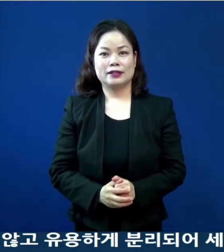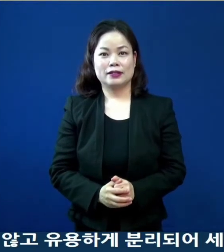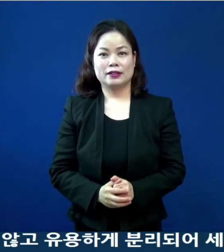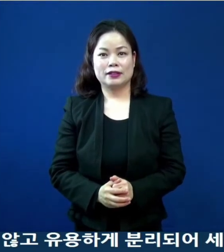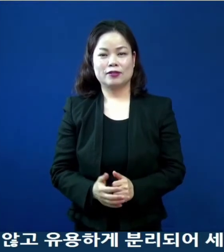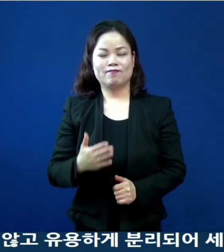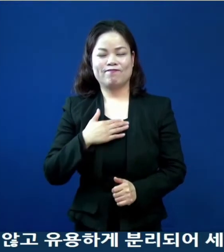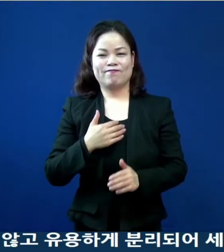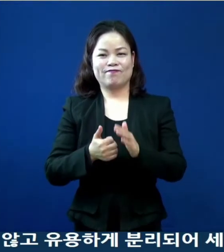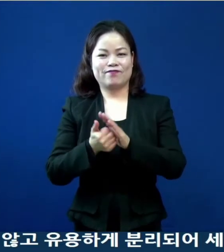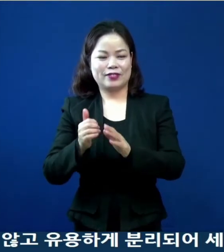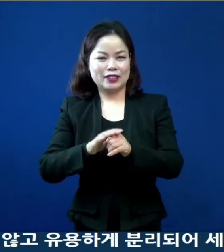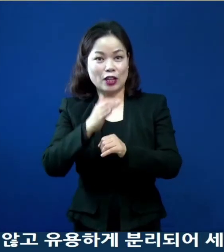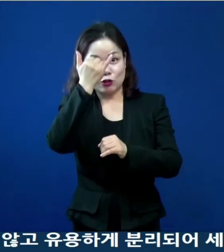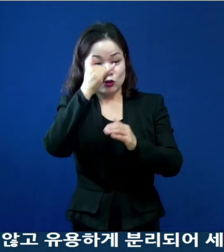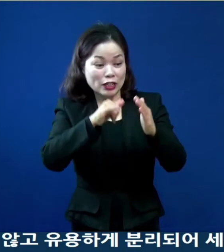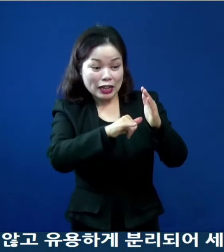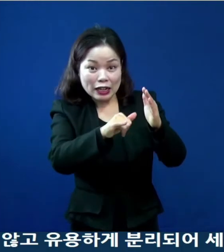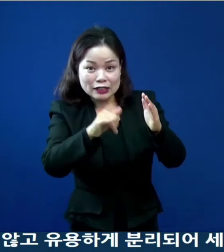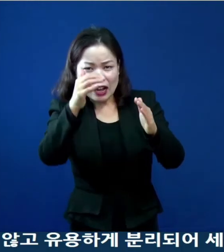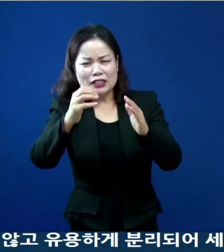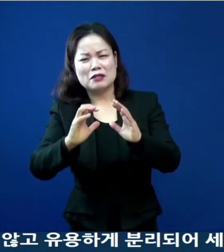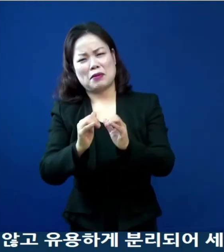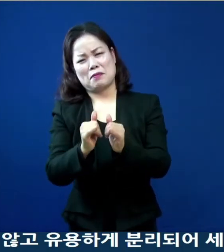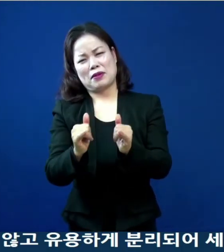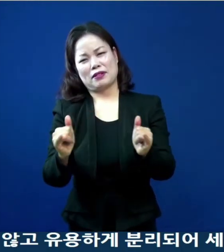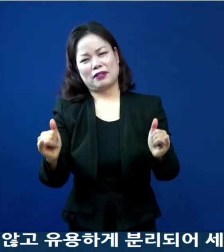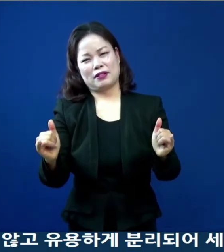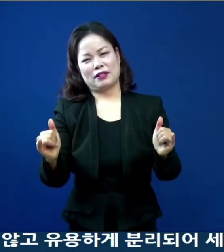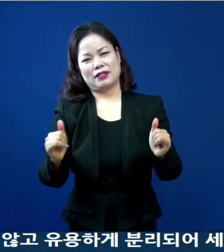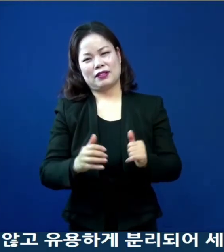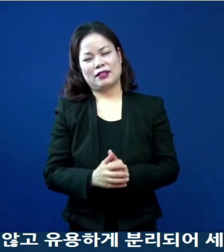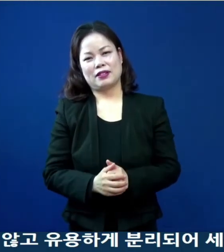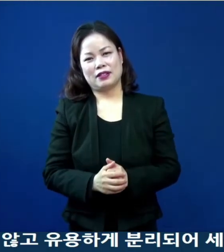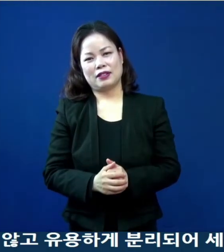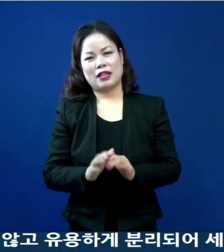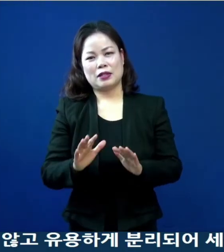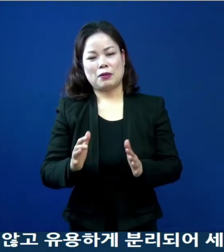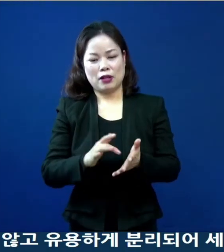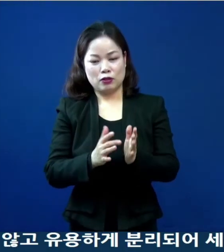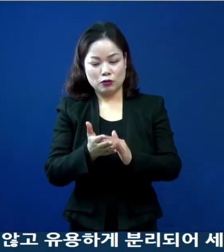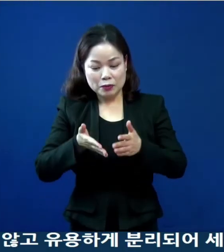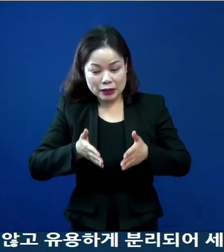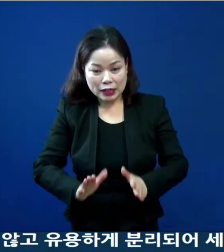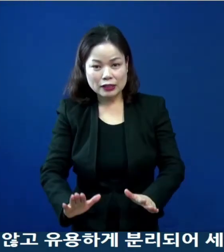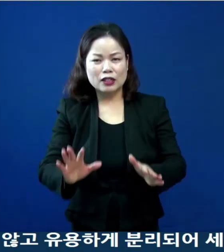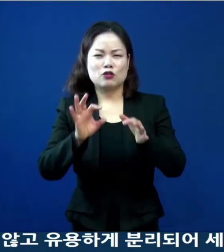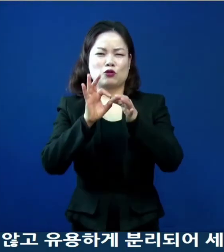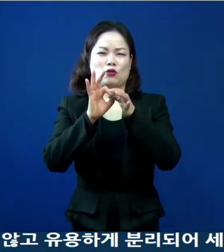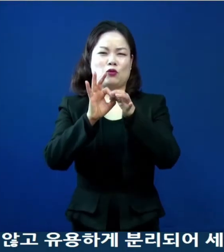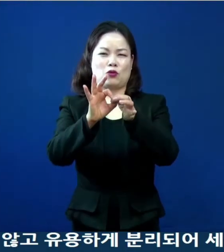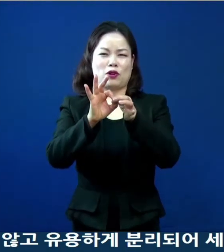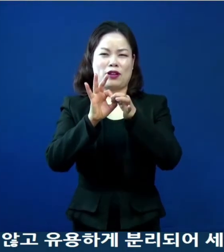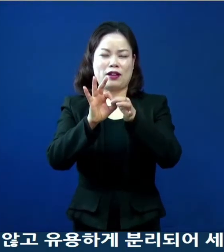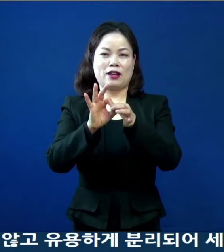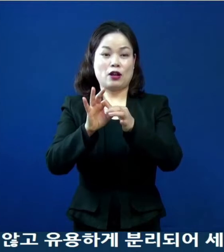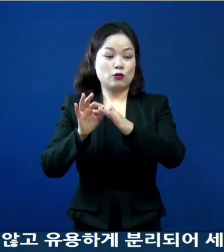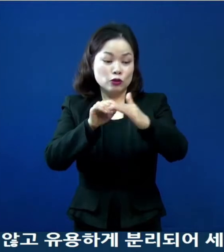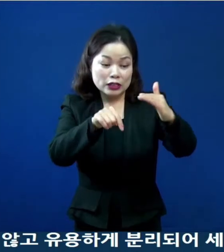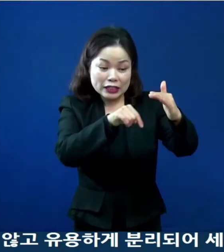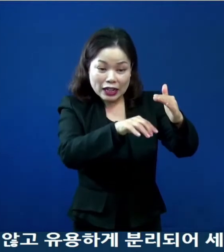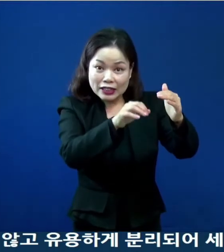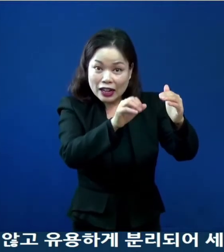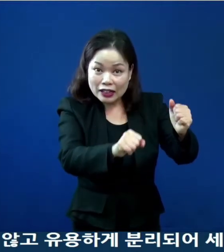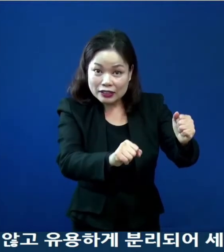저의 소망은 사랑하는 충현의 가족들, 하나님의 백성들이 이번 성탄절을 통해서 우리 가운데